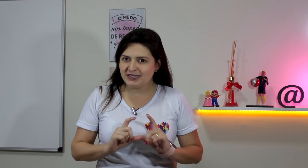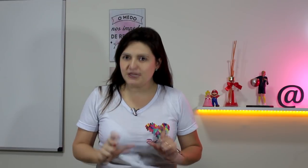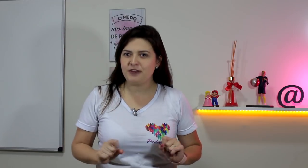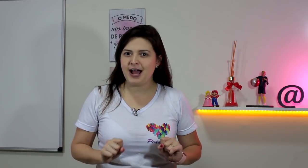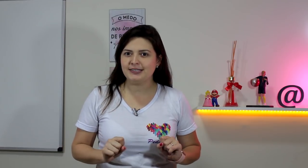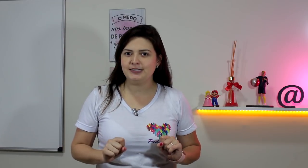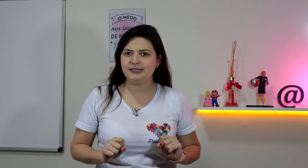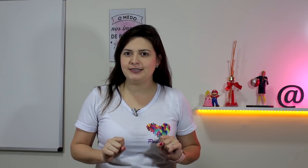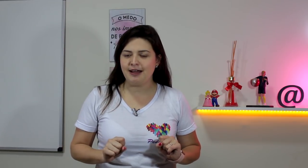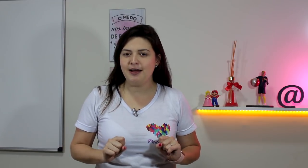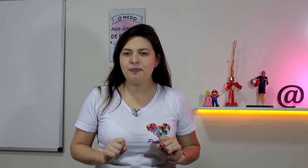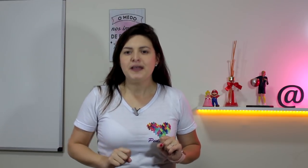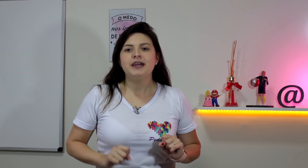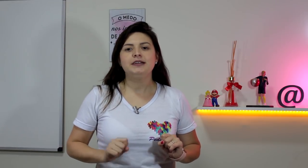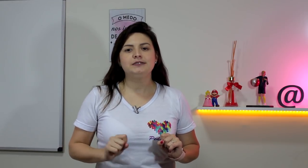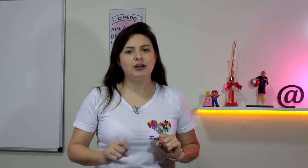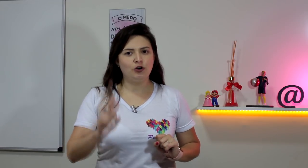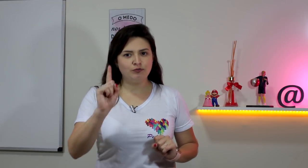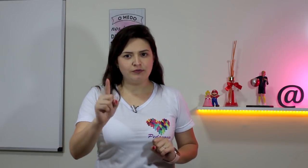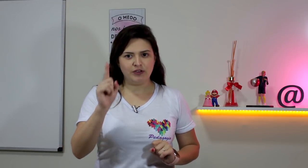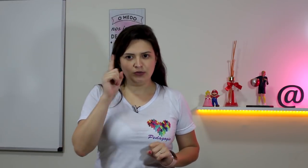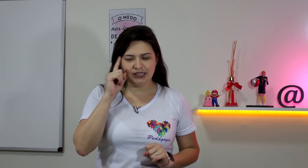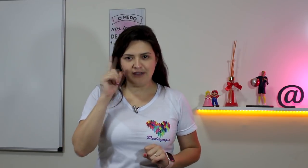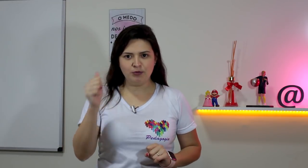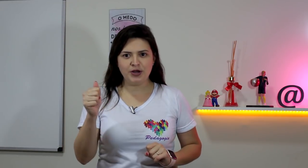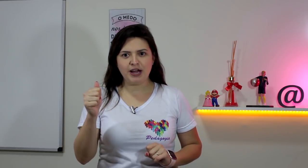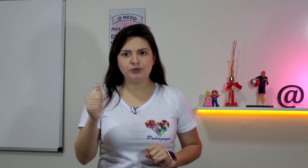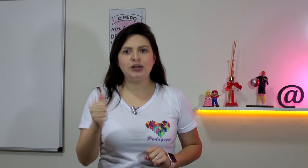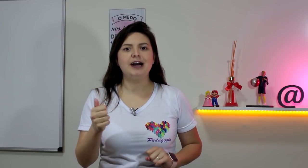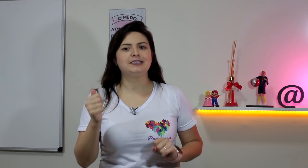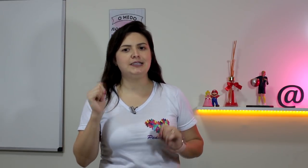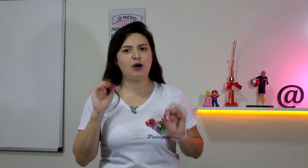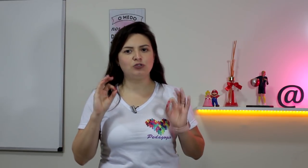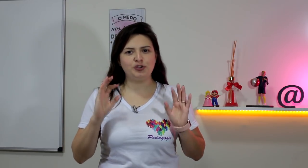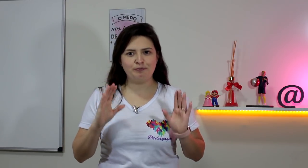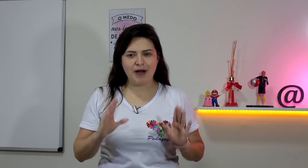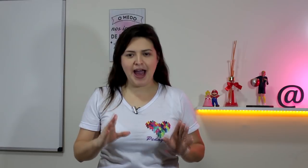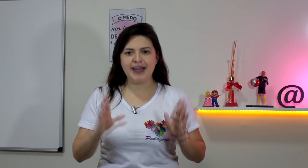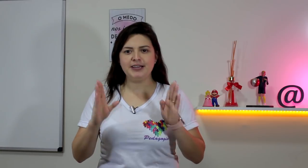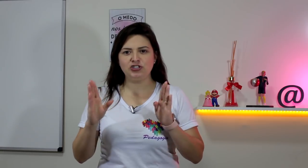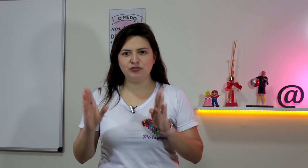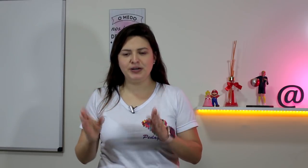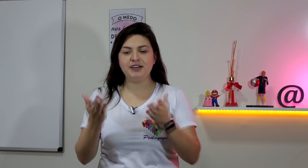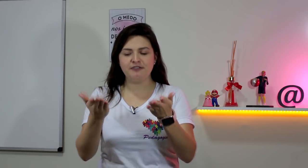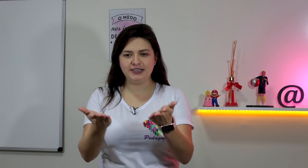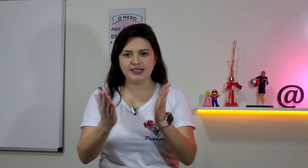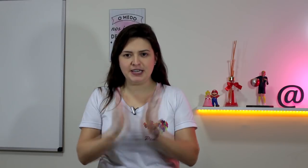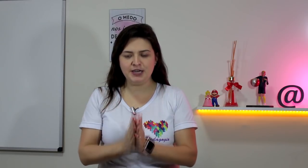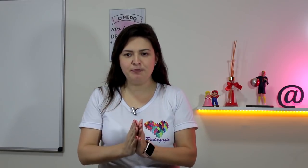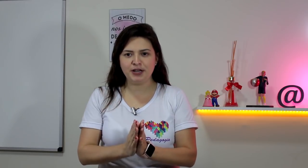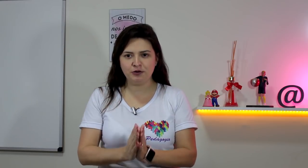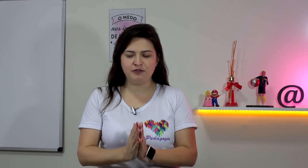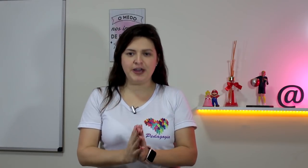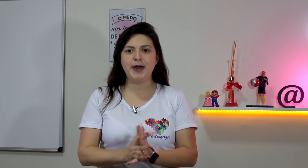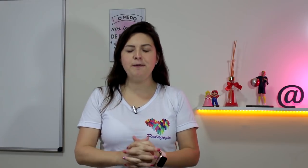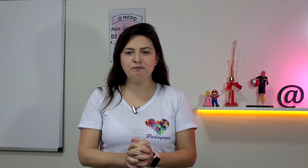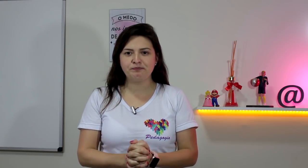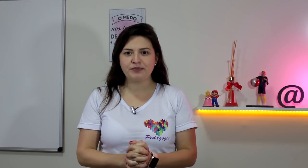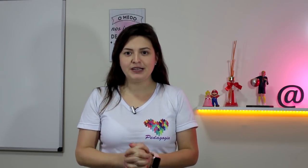algumas frases, tá? Então, vamos lá, vamos recapitular. Sinal de pai e de mãe, faz aí para eu ver.